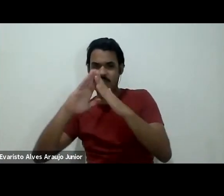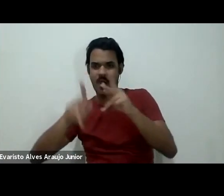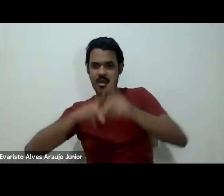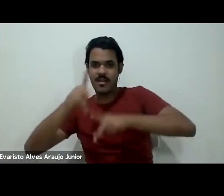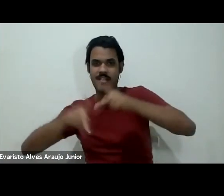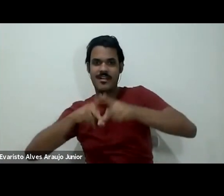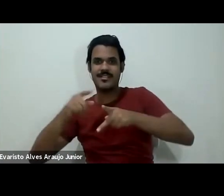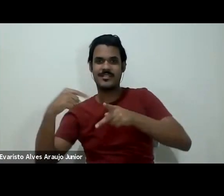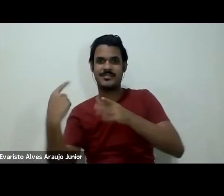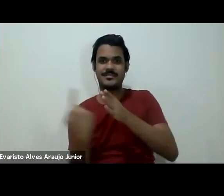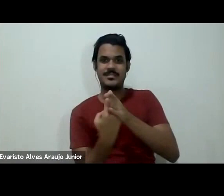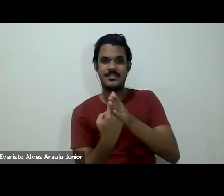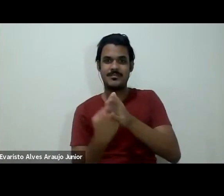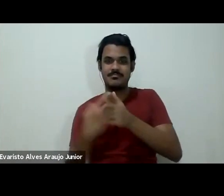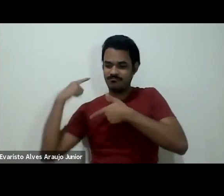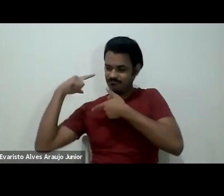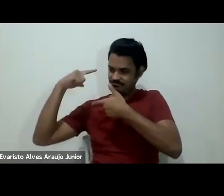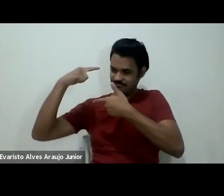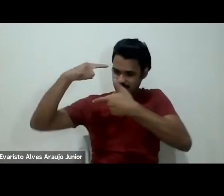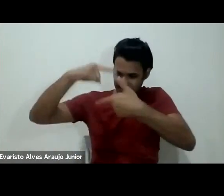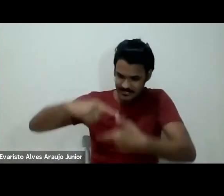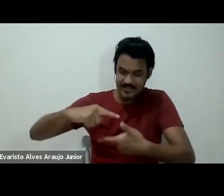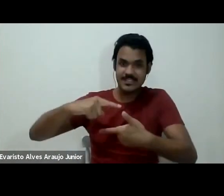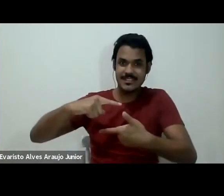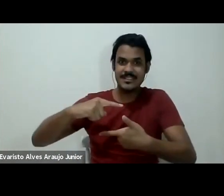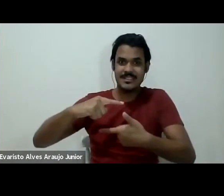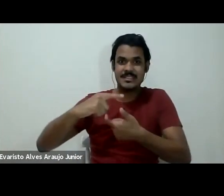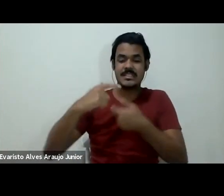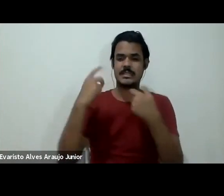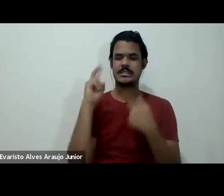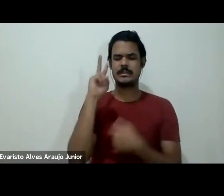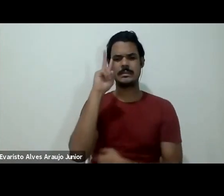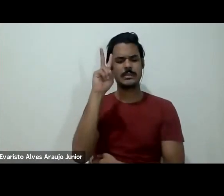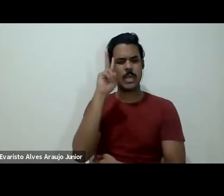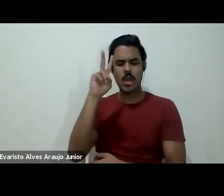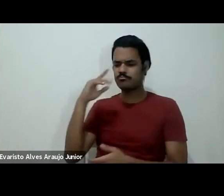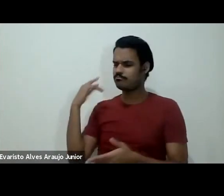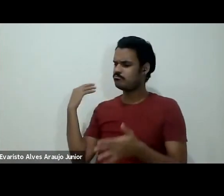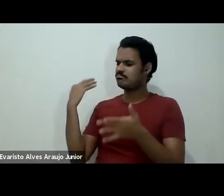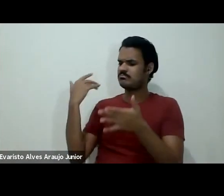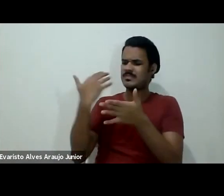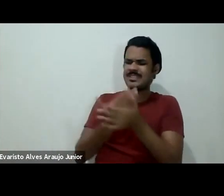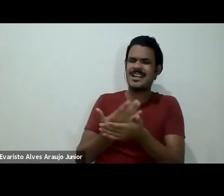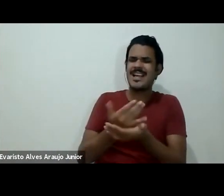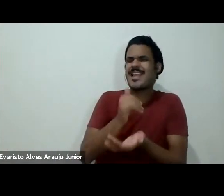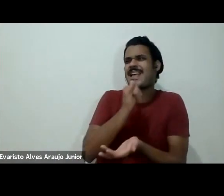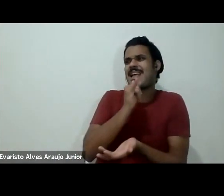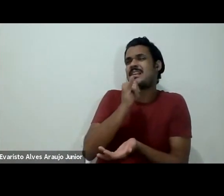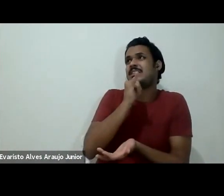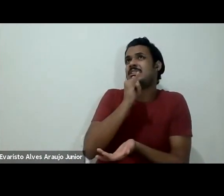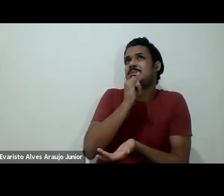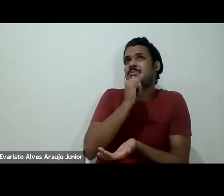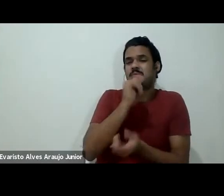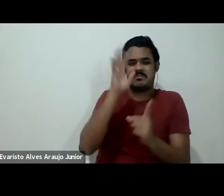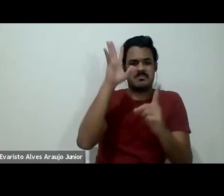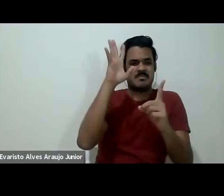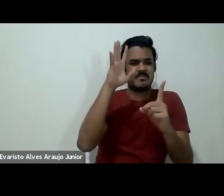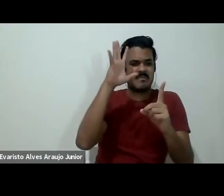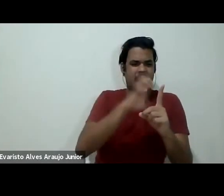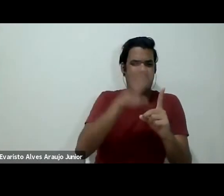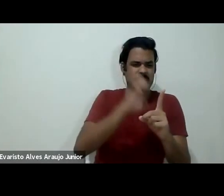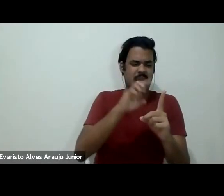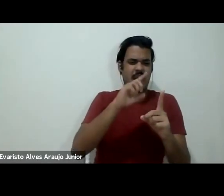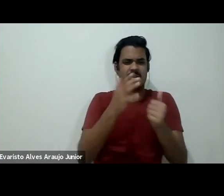povos tradicionais, historicamente, sempre foram colocados numa situação de periferia, numa situação